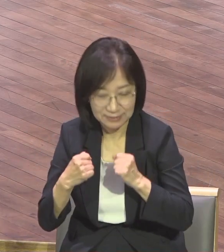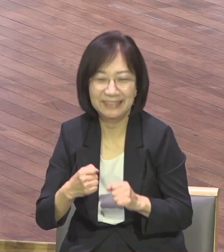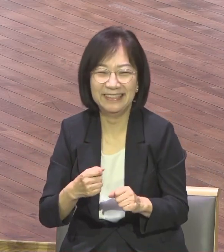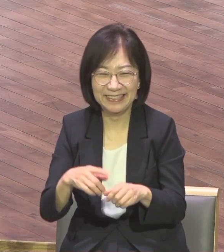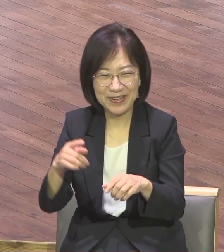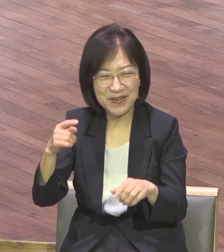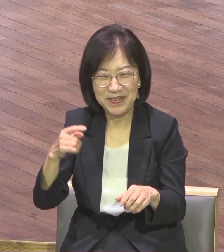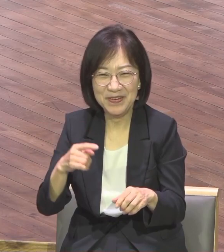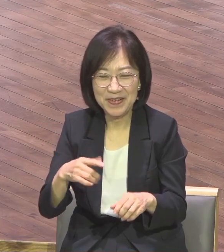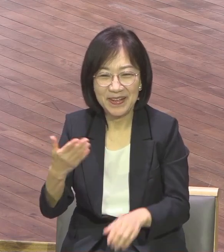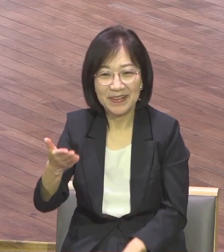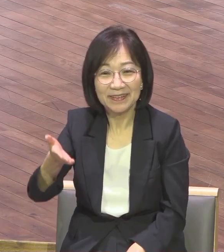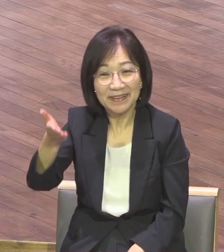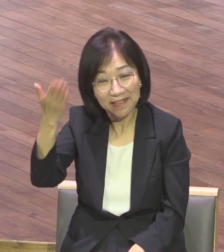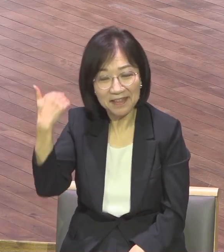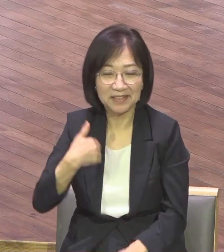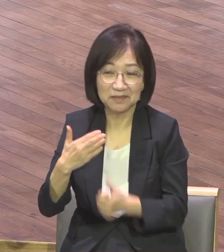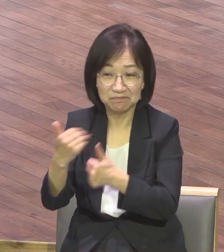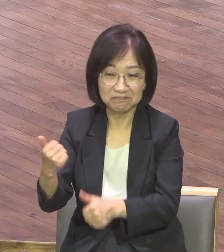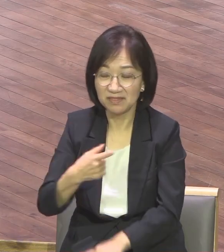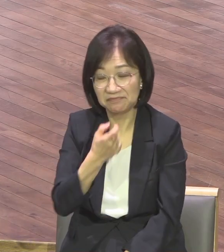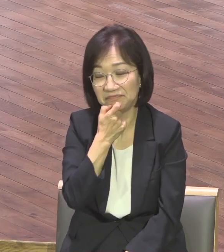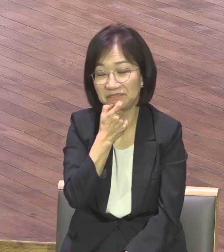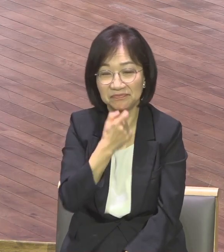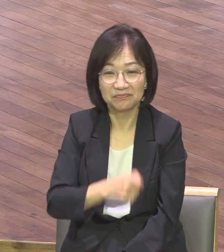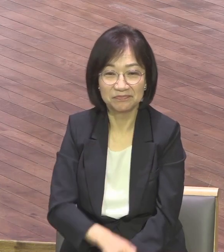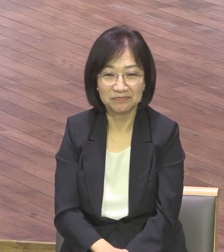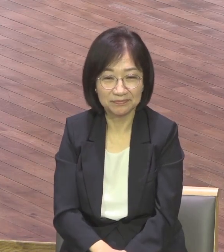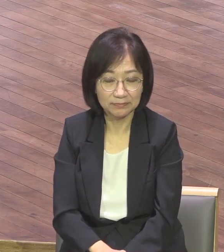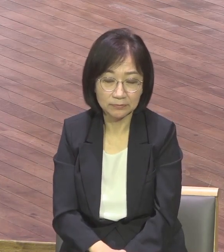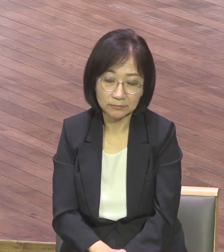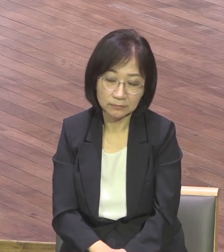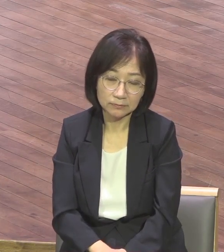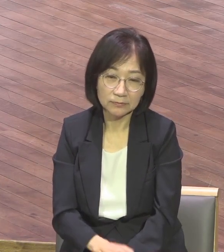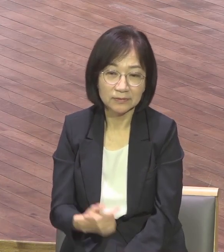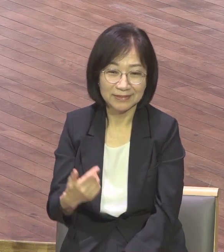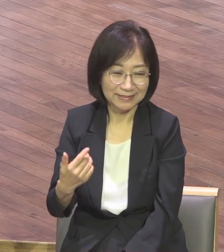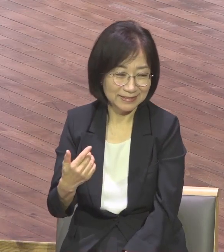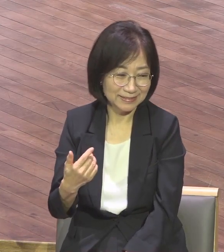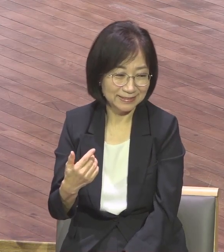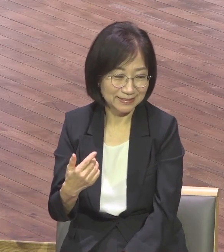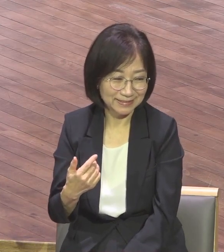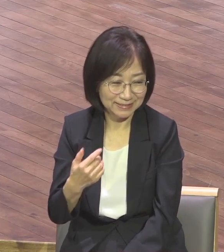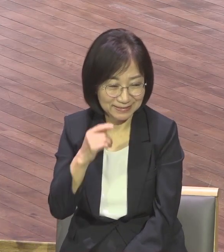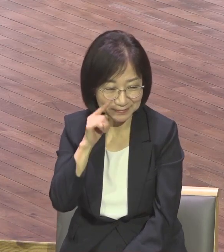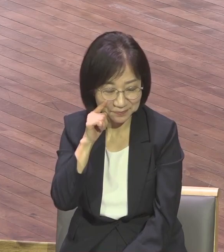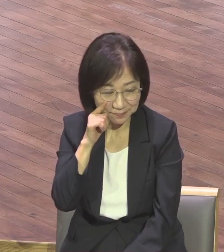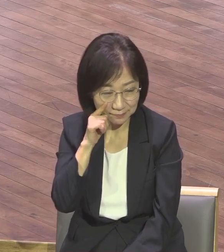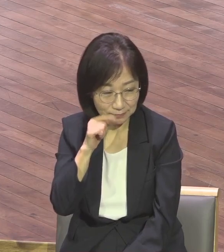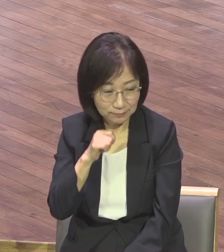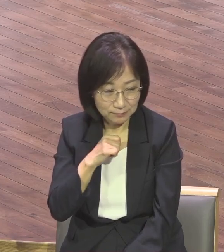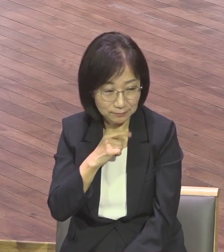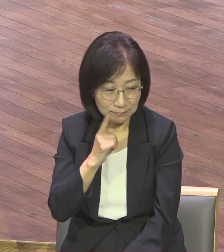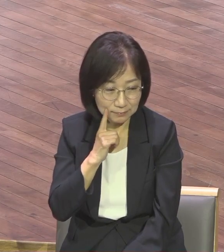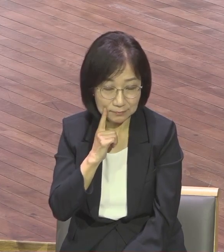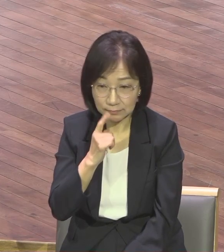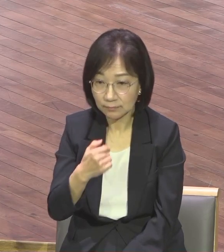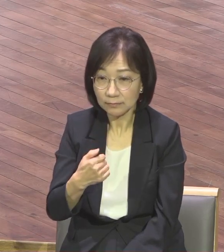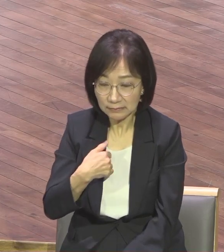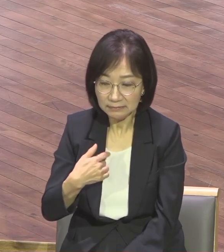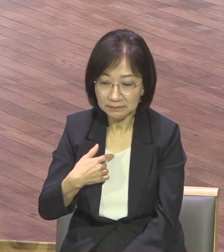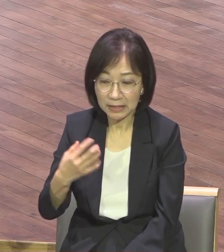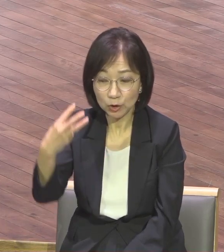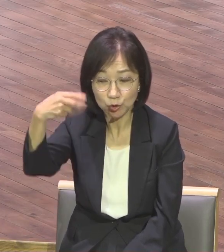그것도 난 몰랐어. 합숙 가니까 유목사 사모님 우리 왜 그때 좀 오시가 간증하는데 시간 다 안 왔었어요. 그랬어요. 난